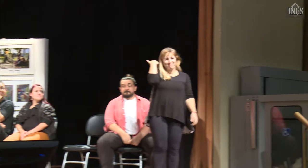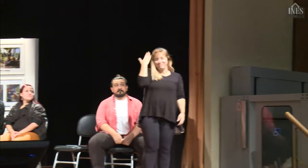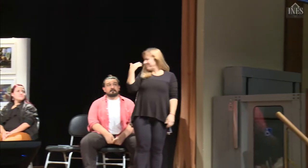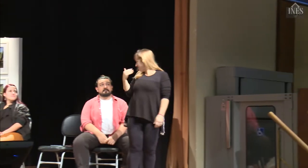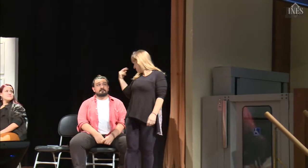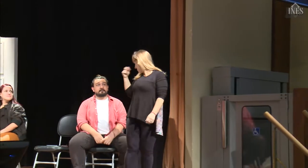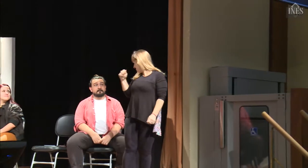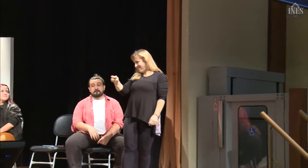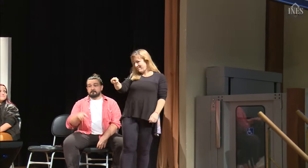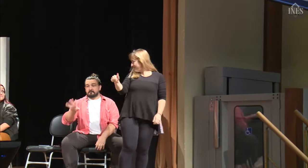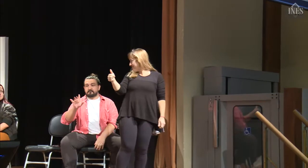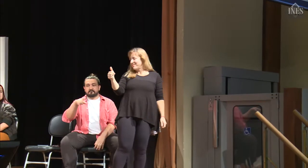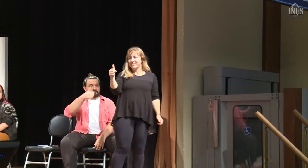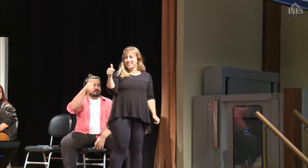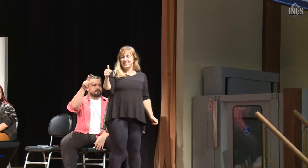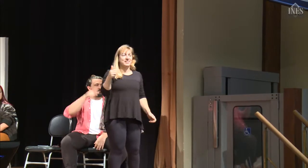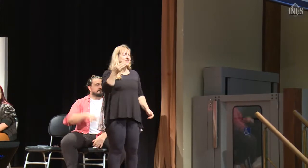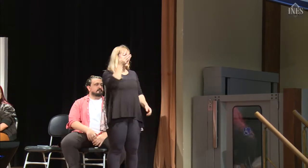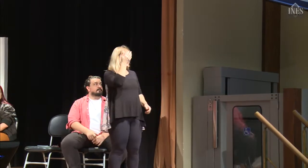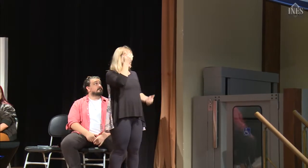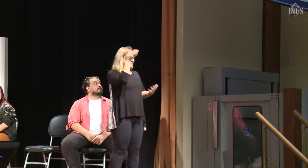Eu, no passado, quando eu era criança,